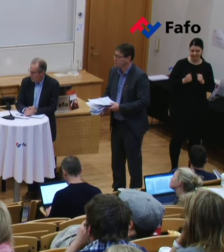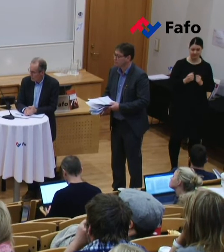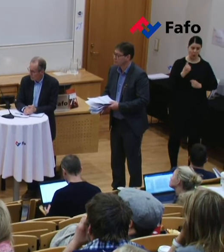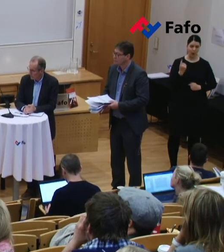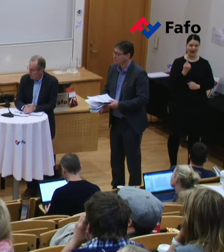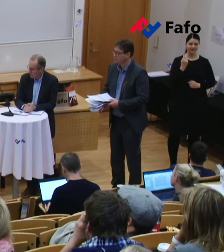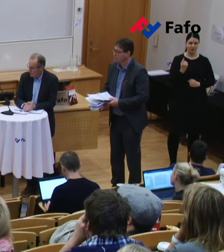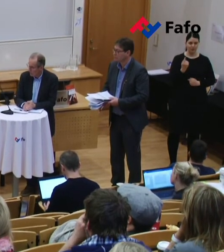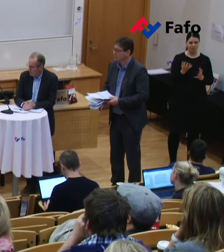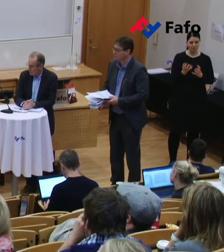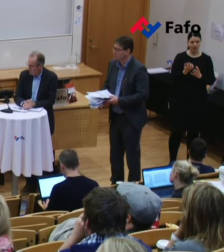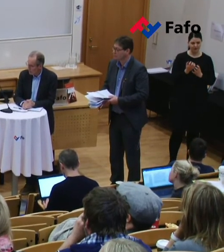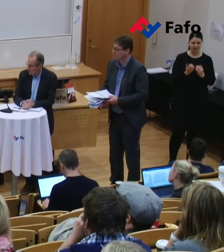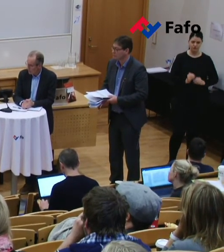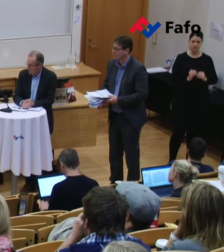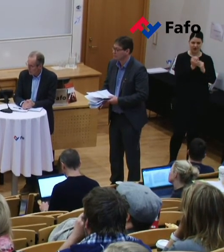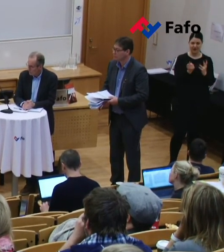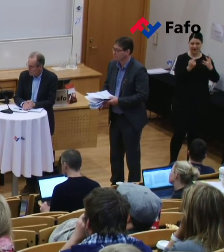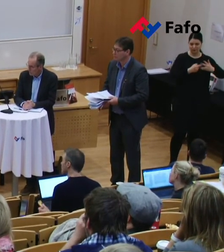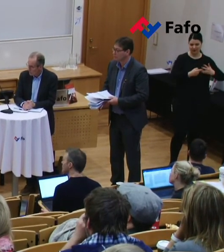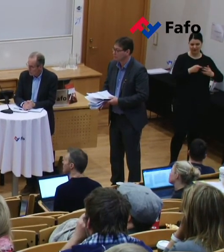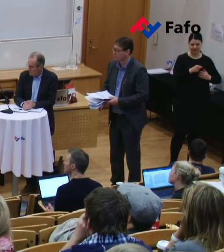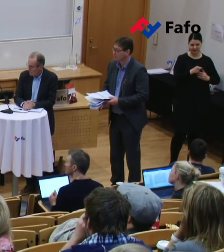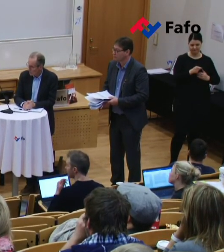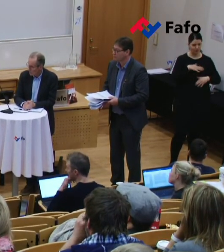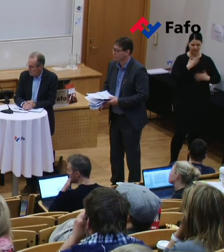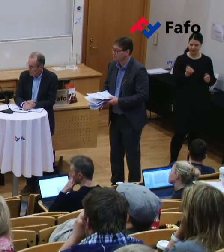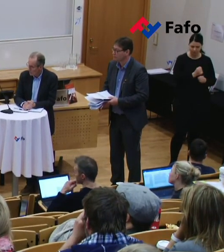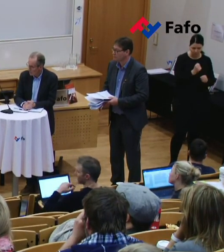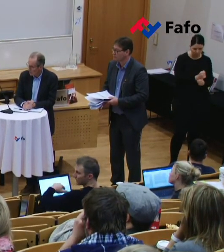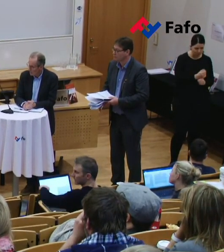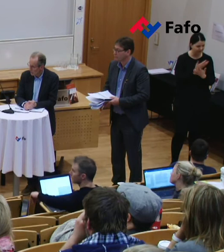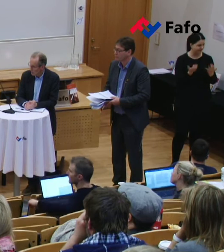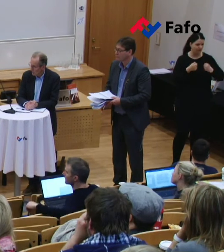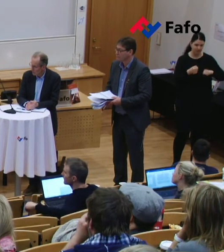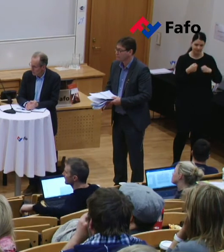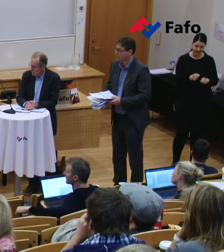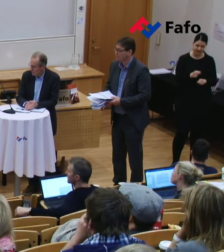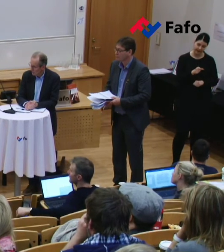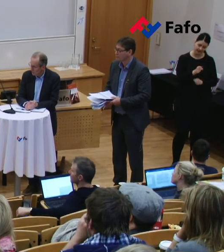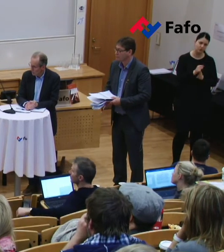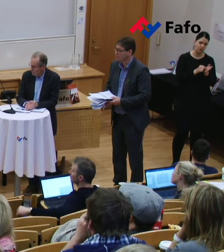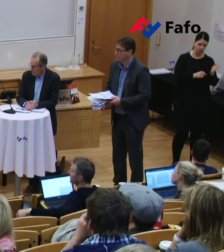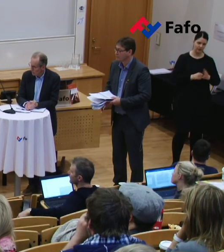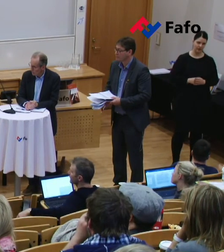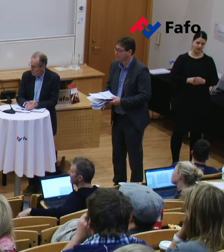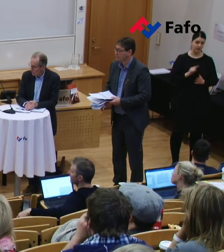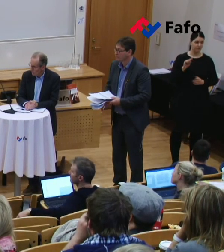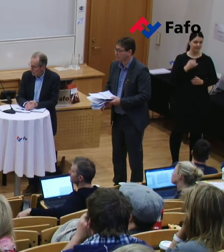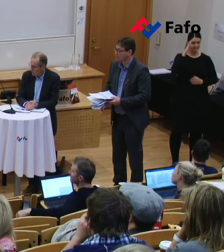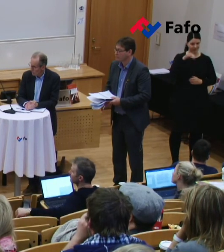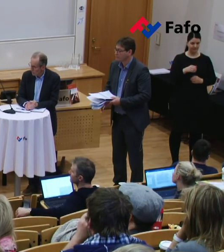ensomheten, manglende sosial inkludering, ikke jobb, ikke aktiviteter, det er en stor utfordring. Det vet vi